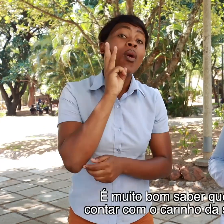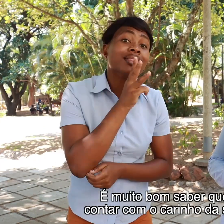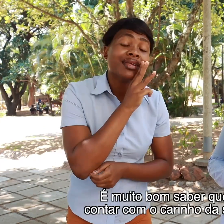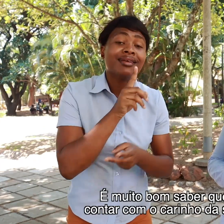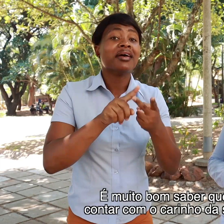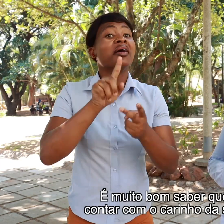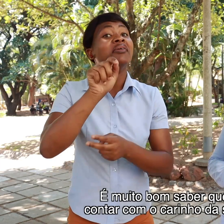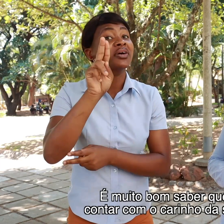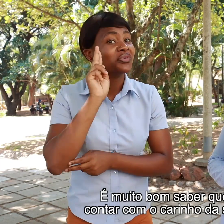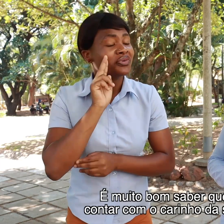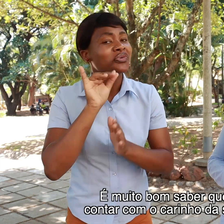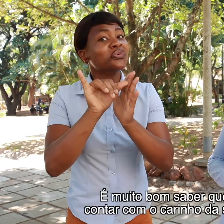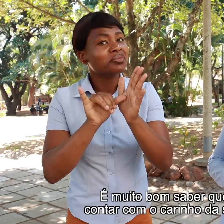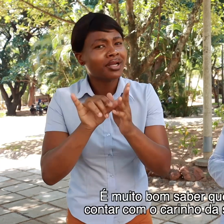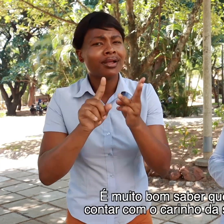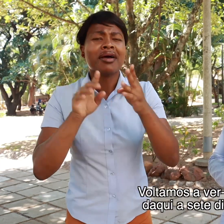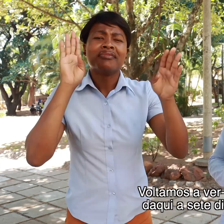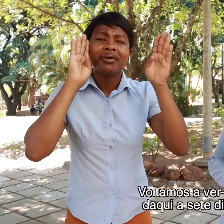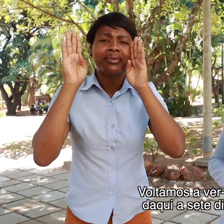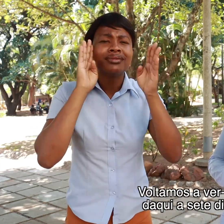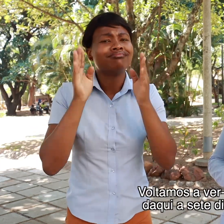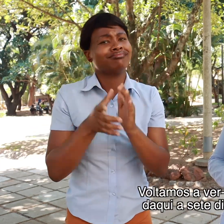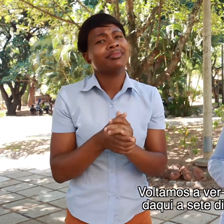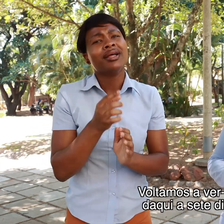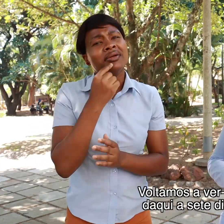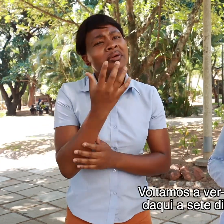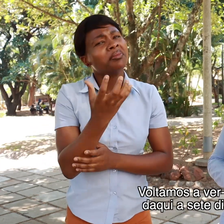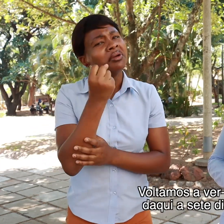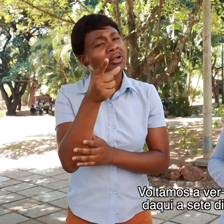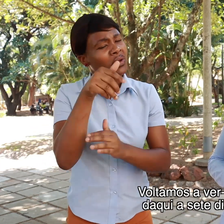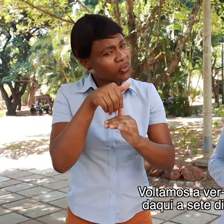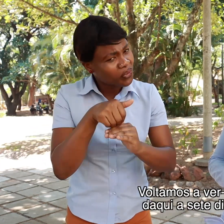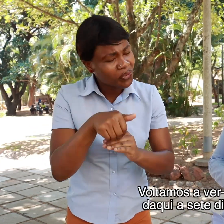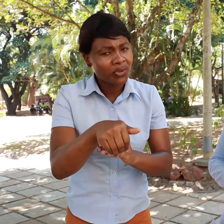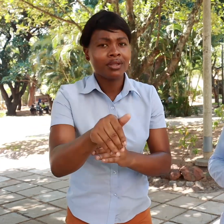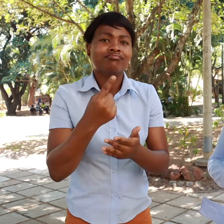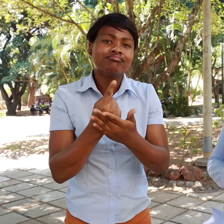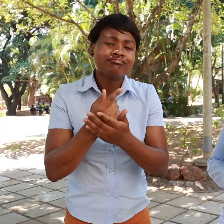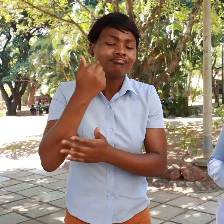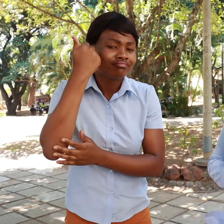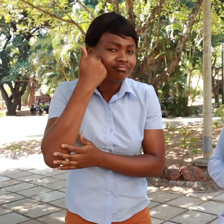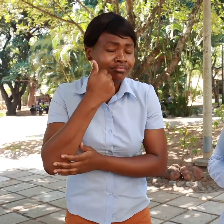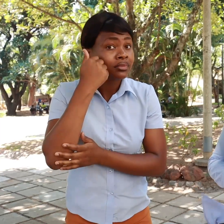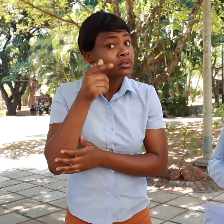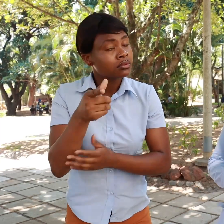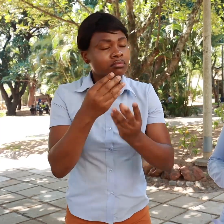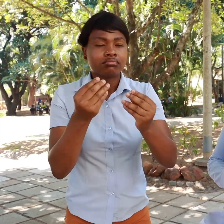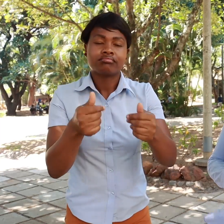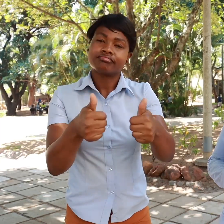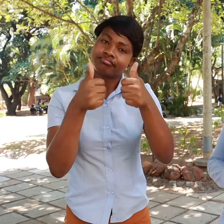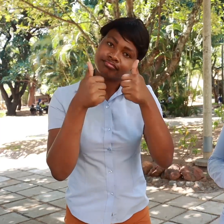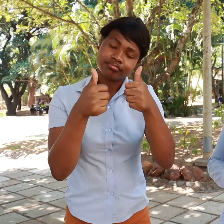contar com o carinho da sua audiência. Voltamos a ver-nos daqui a 7 dias.